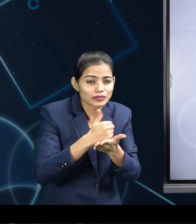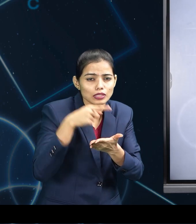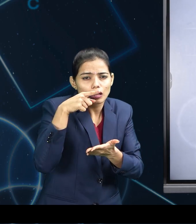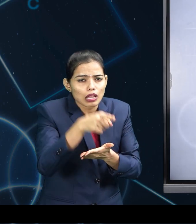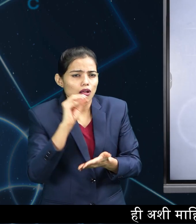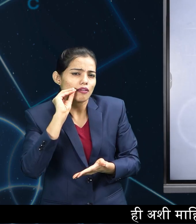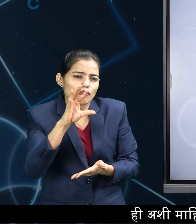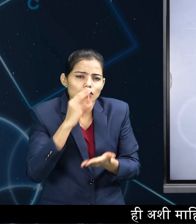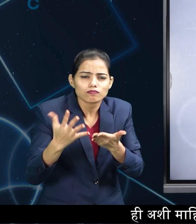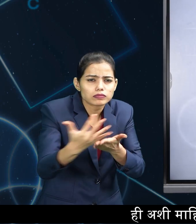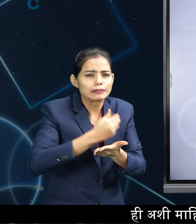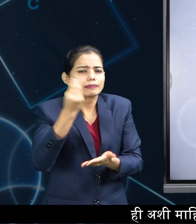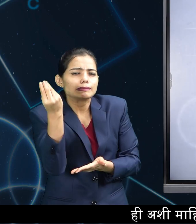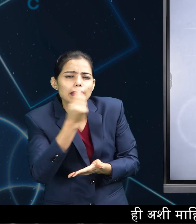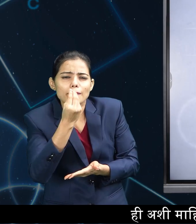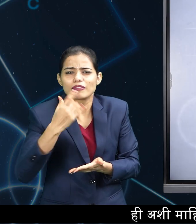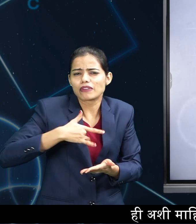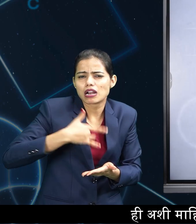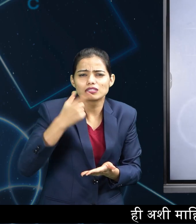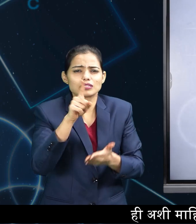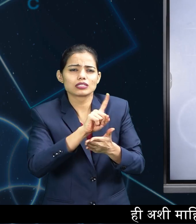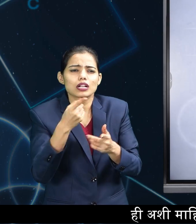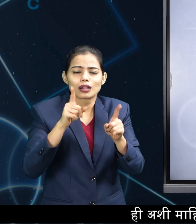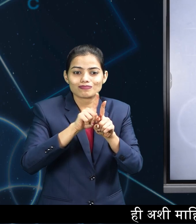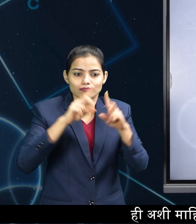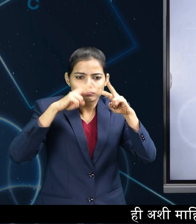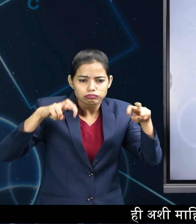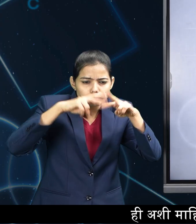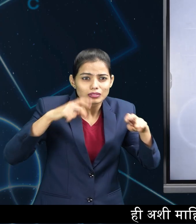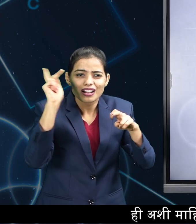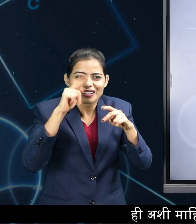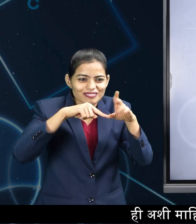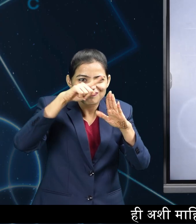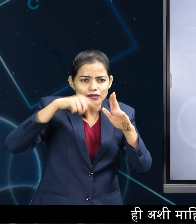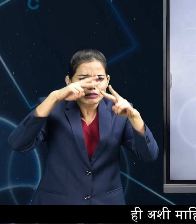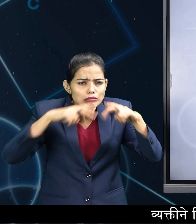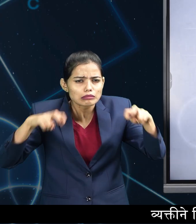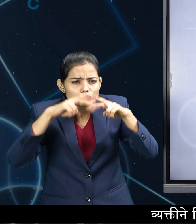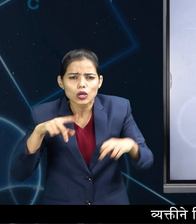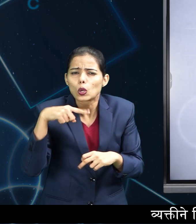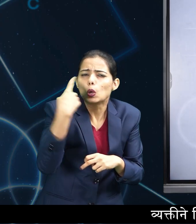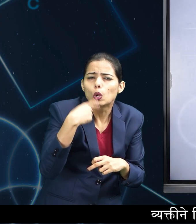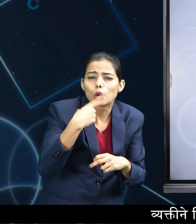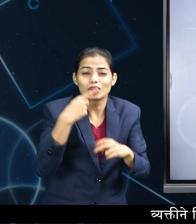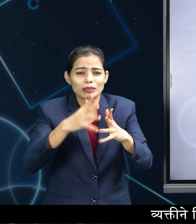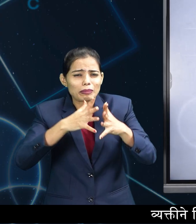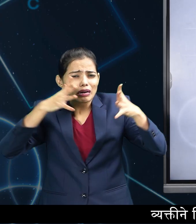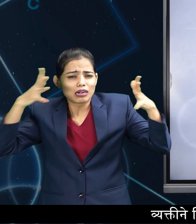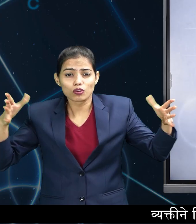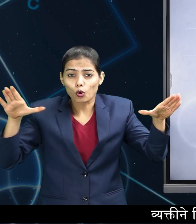प्राथमिक माहिती ही अशी माहिती असते जी संशोधक किंवा तपास करणाऱ्या व्यक्तीने